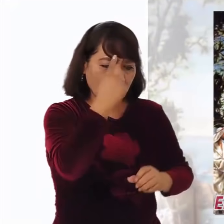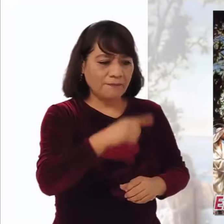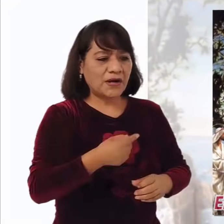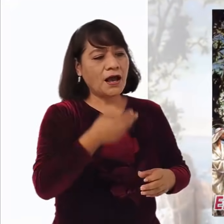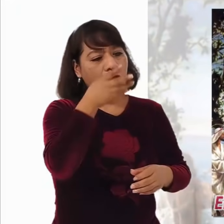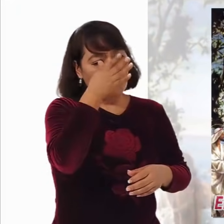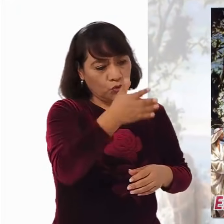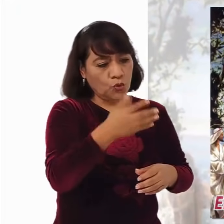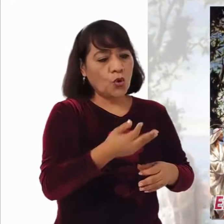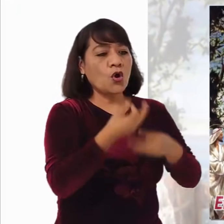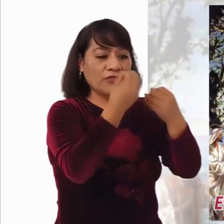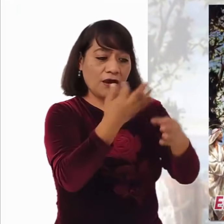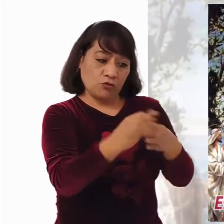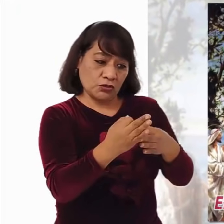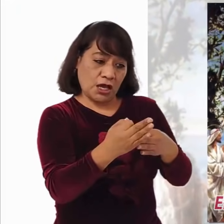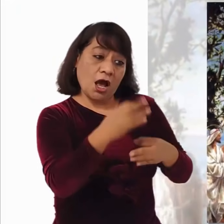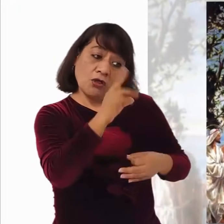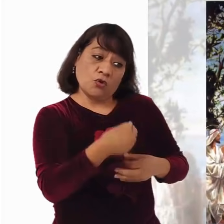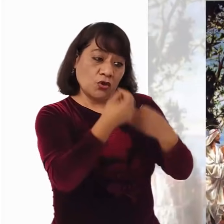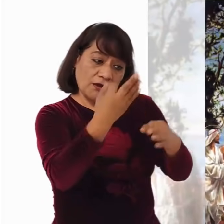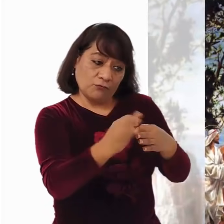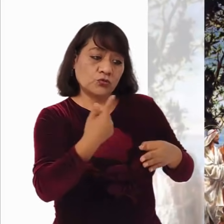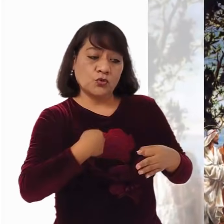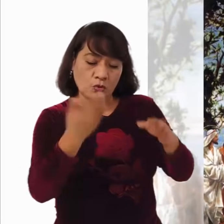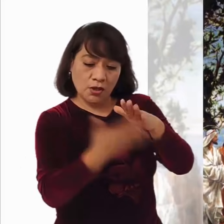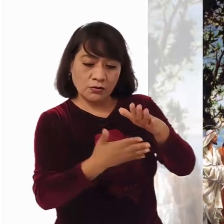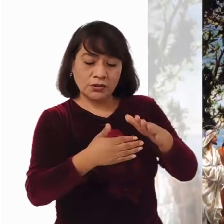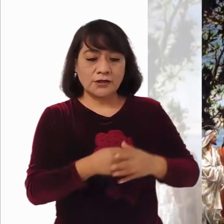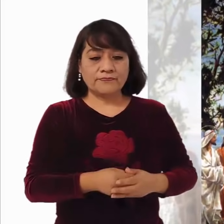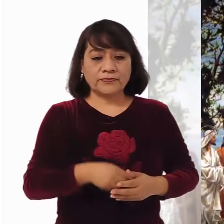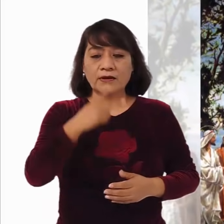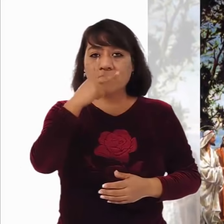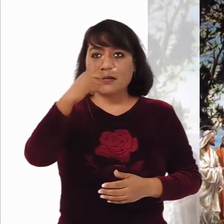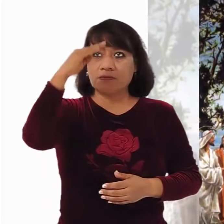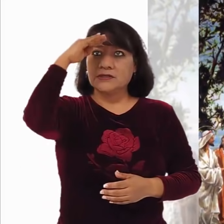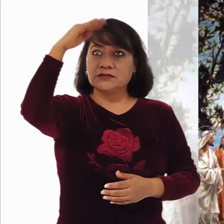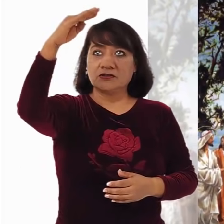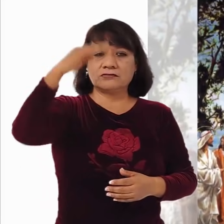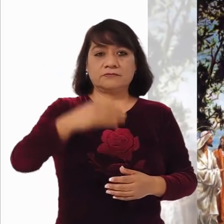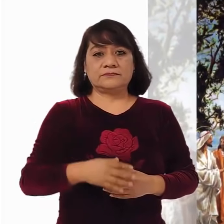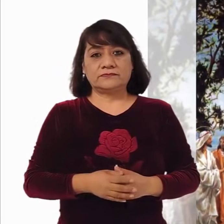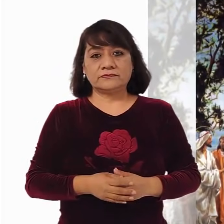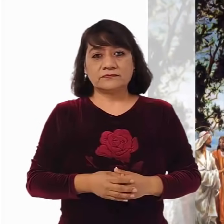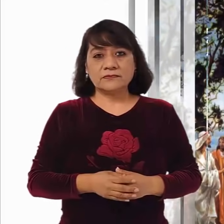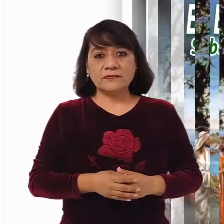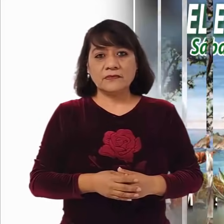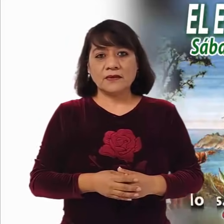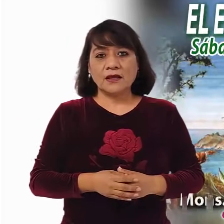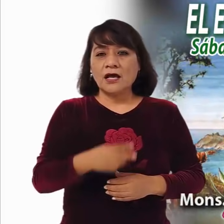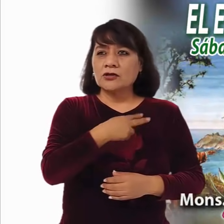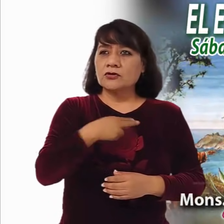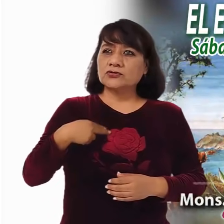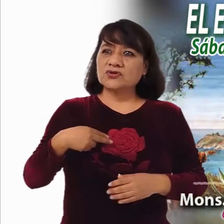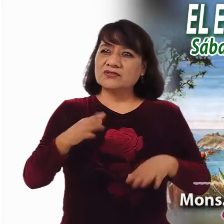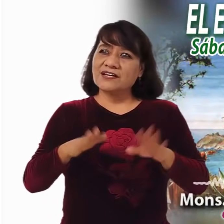para ver si da fruto. Si no, el año que viene la cortaré. Palabra del Señor.